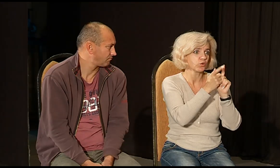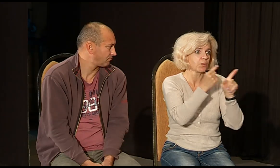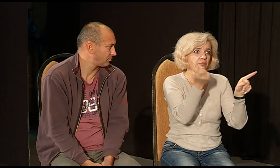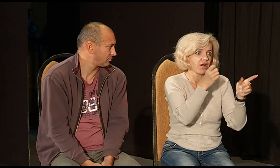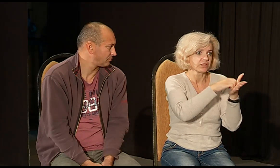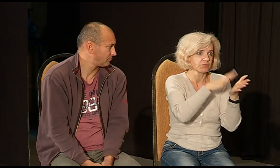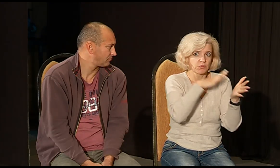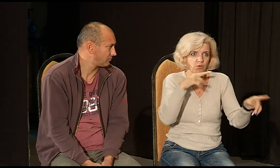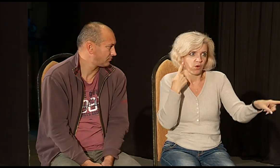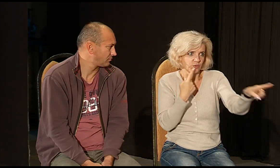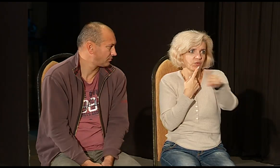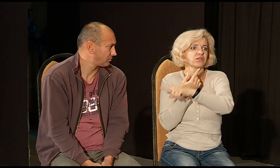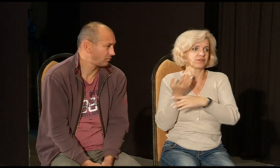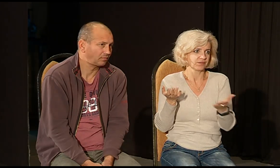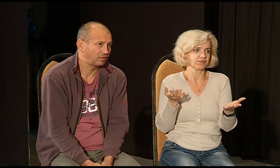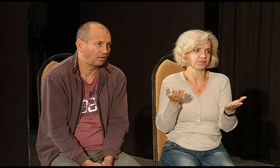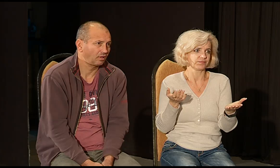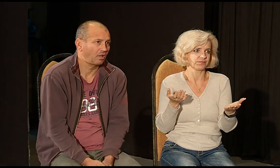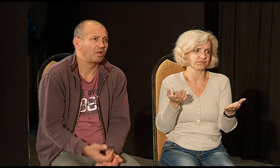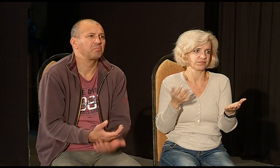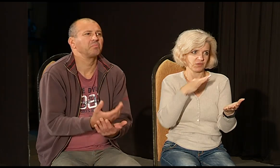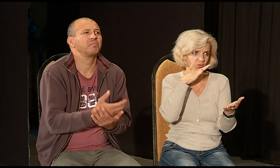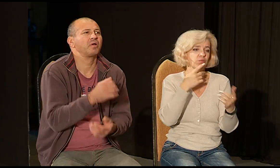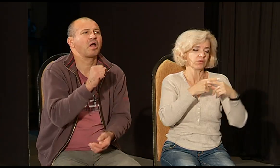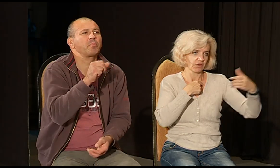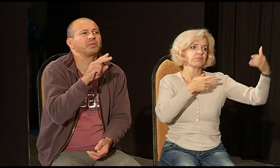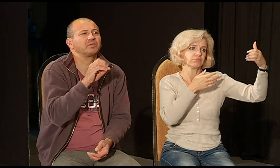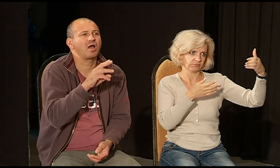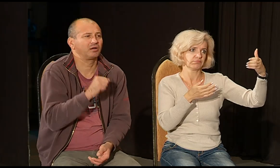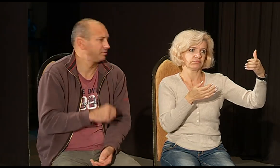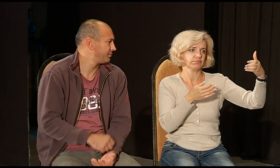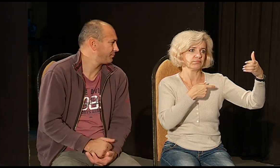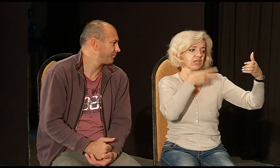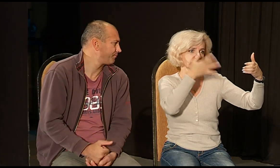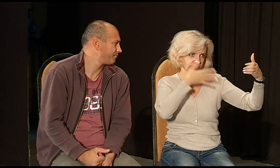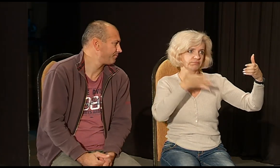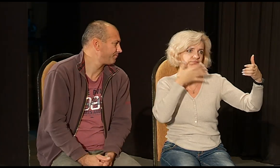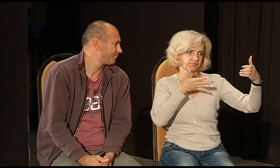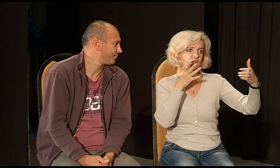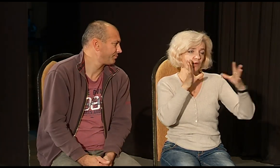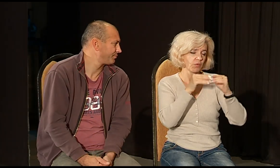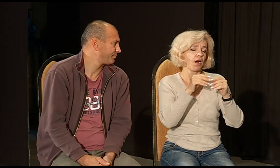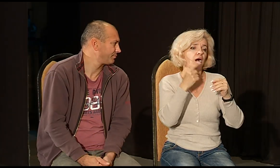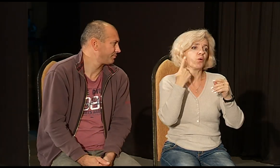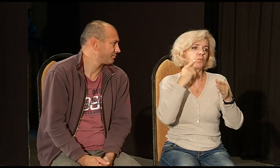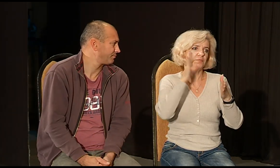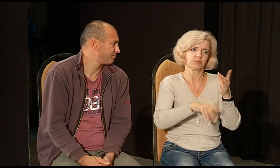sunt foarte puțini și dacă avem de rezolvat un problem, nu problemă, dar avem de rezolvat ceva chiar așa de